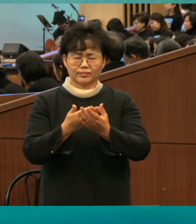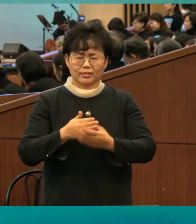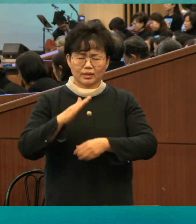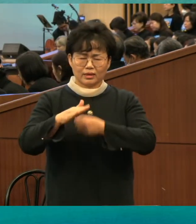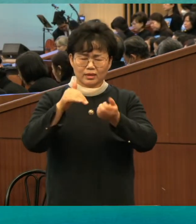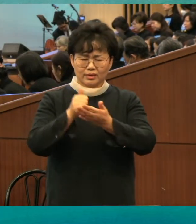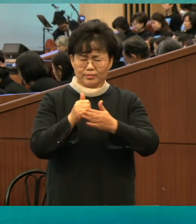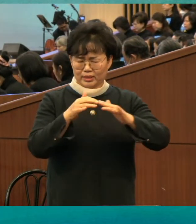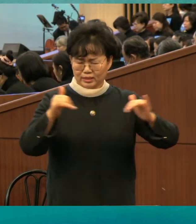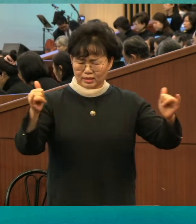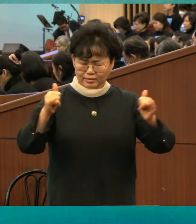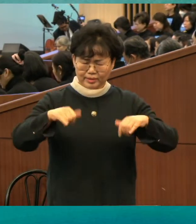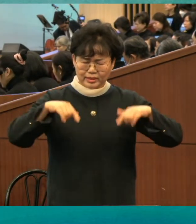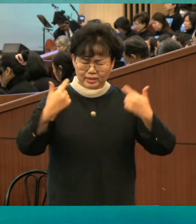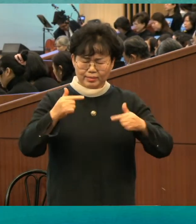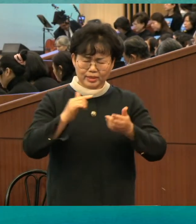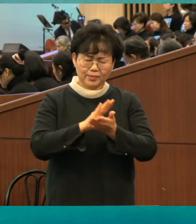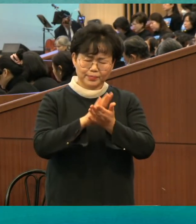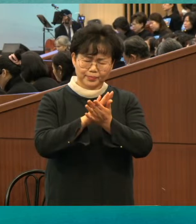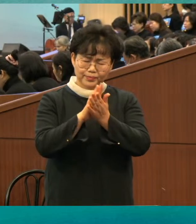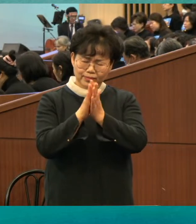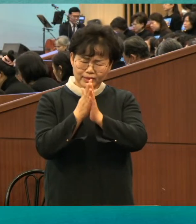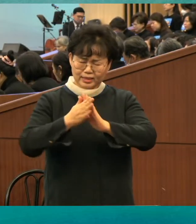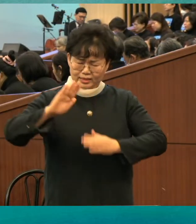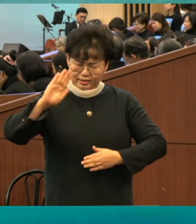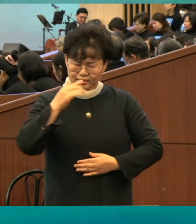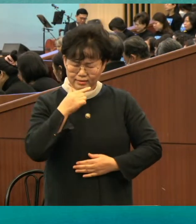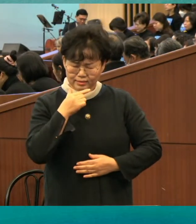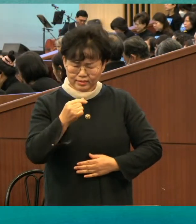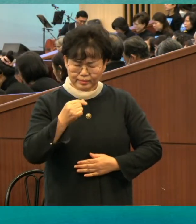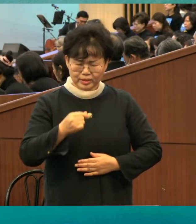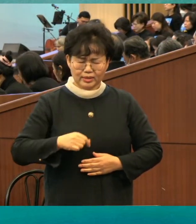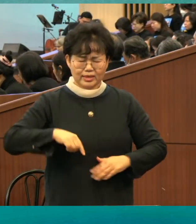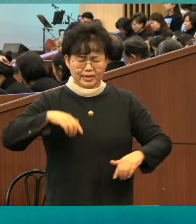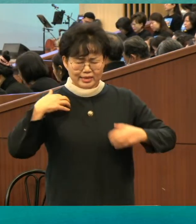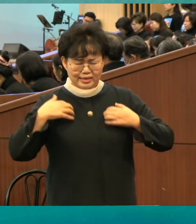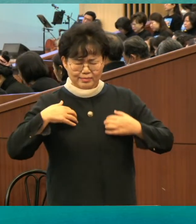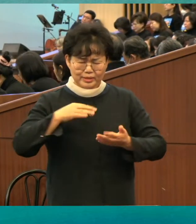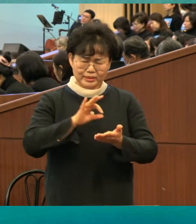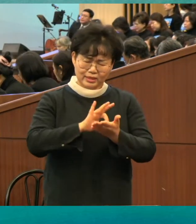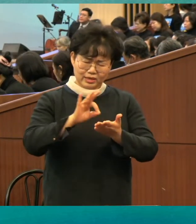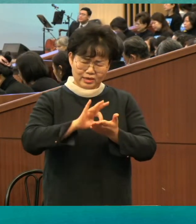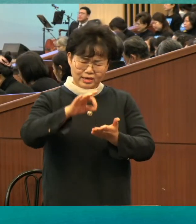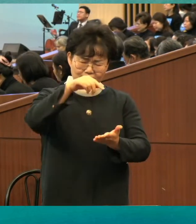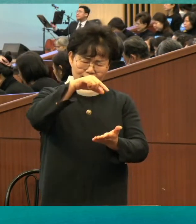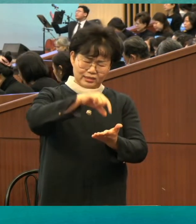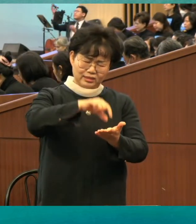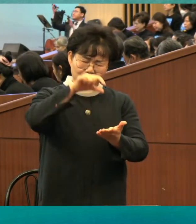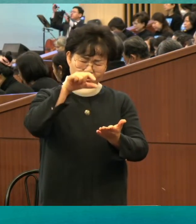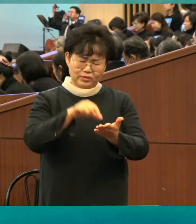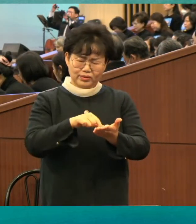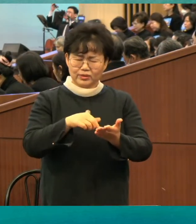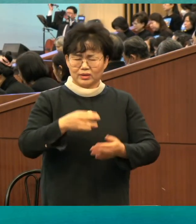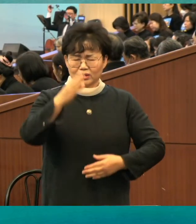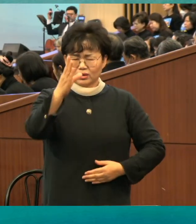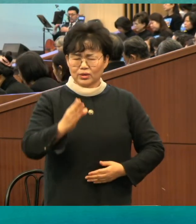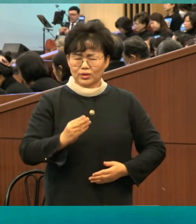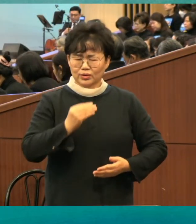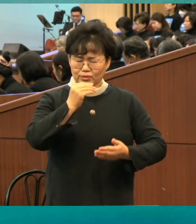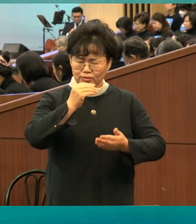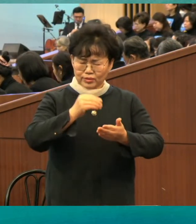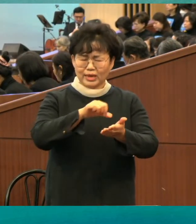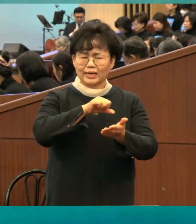사람으로 날마다 빚어져 가게 하시고 하나님이 기뻐 사용하실 만한 하나님의 거룩한 도구들이 되기에 부족함